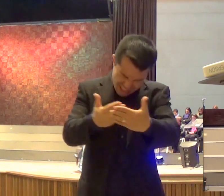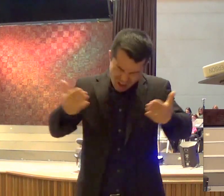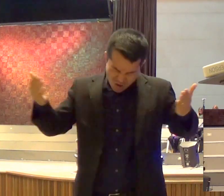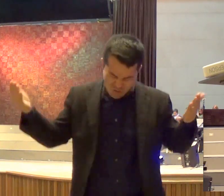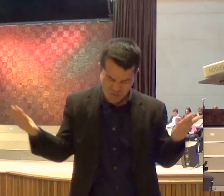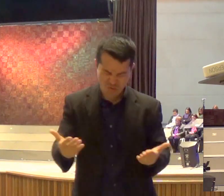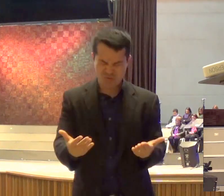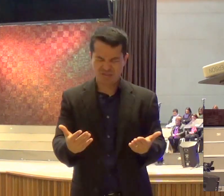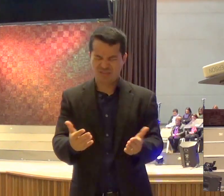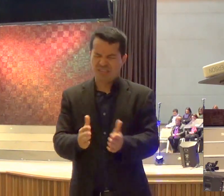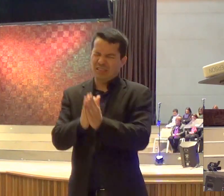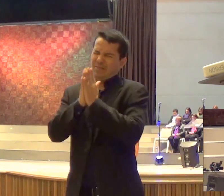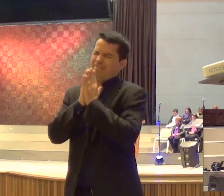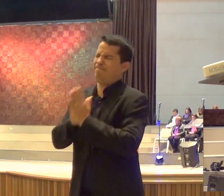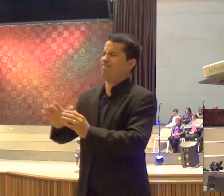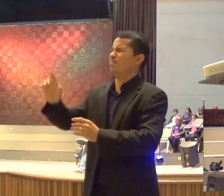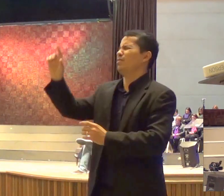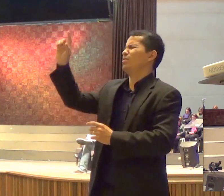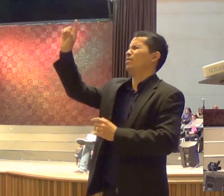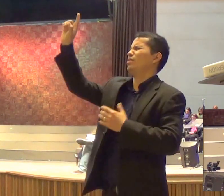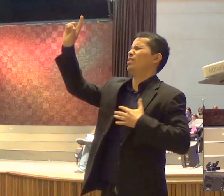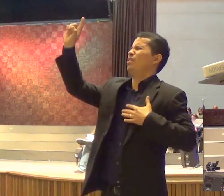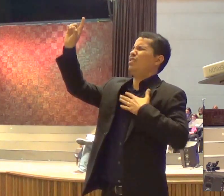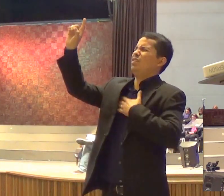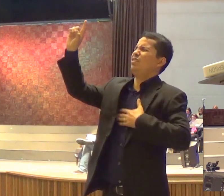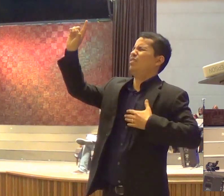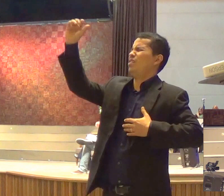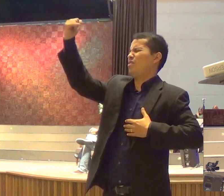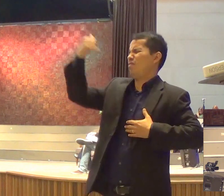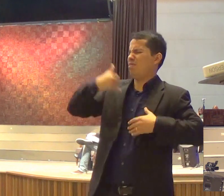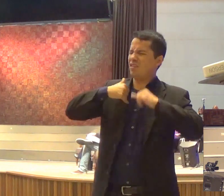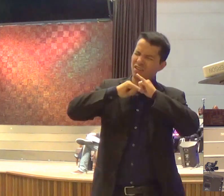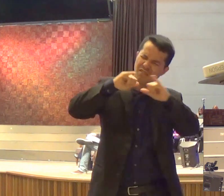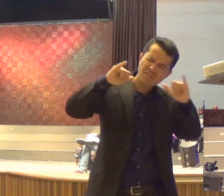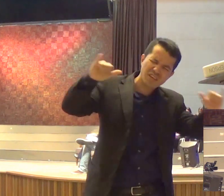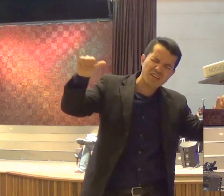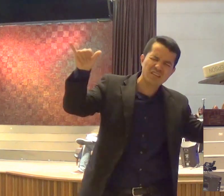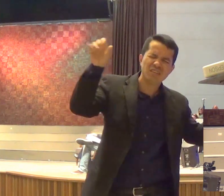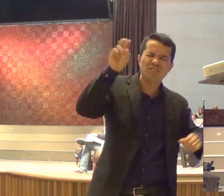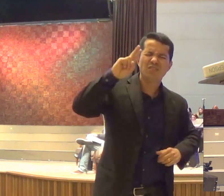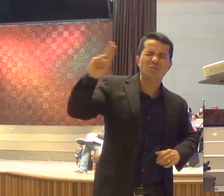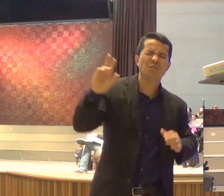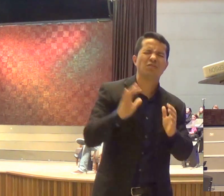Fala conosco neste tempo em nome de Jesus